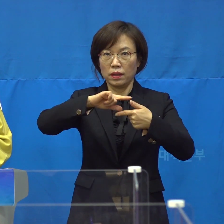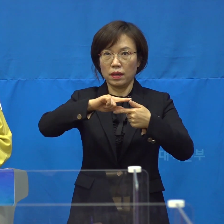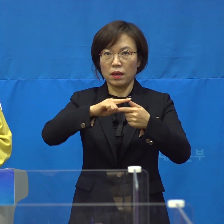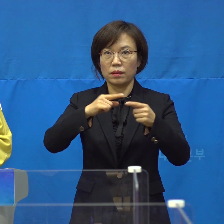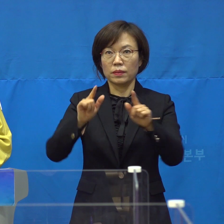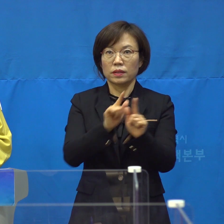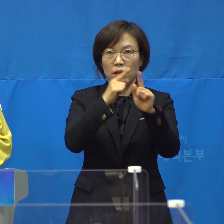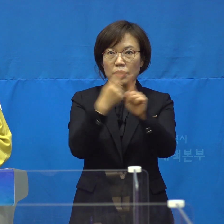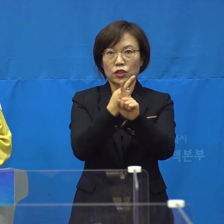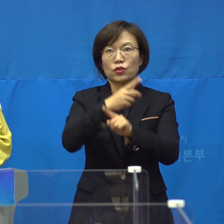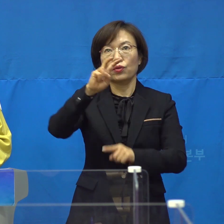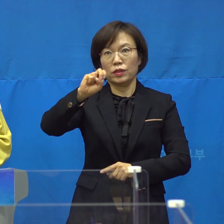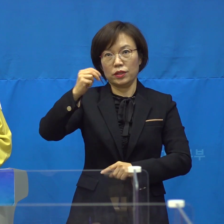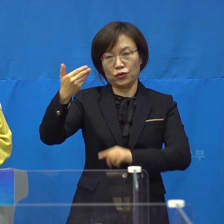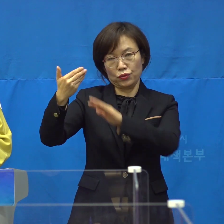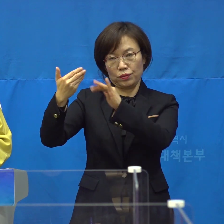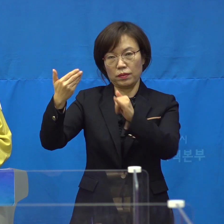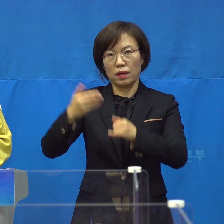경남생활치료센터 29명,